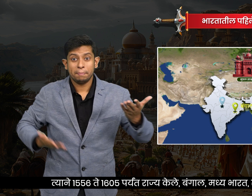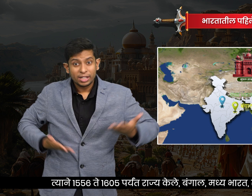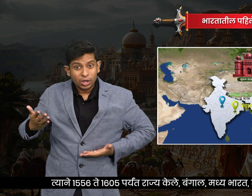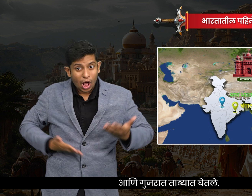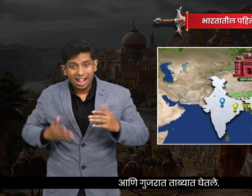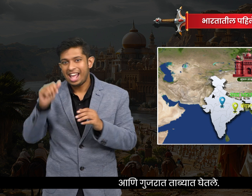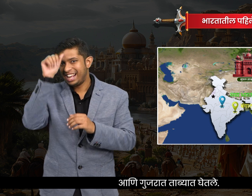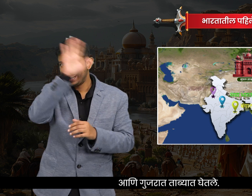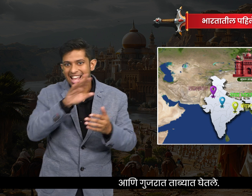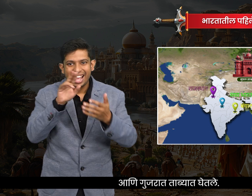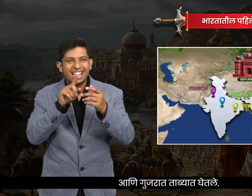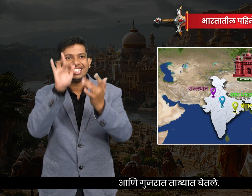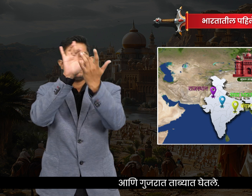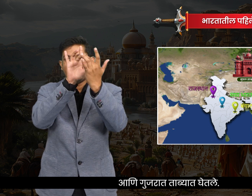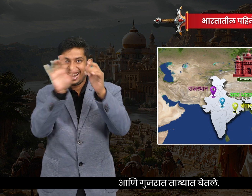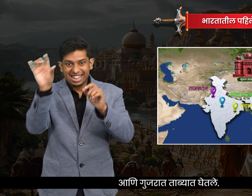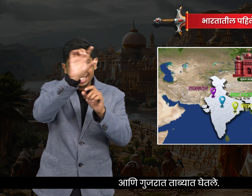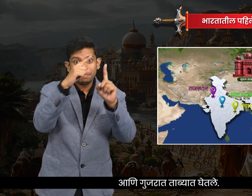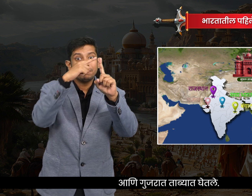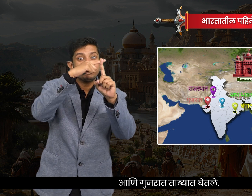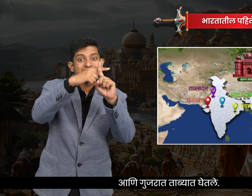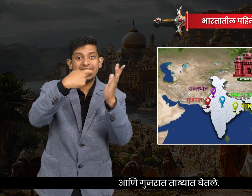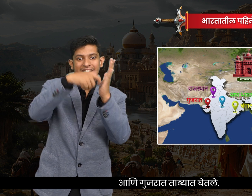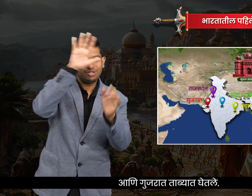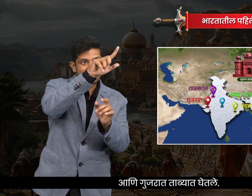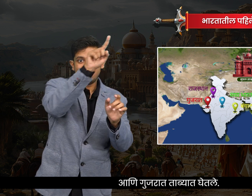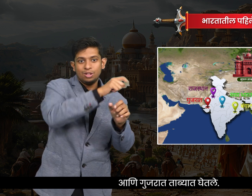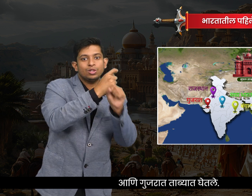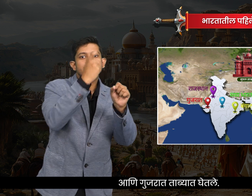भारत, राजस्थान आणि गुजरात ताब्यात घेतले.